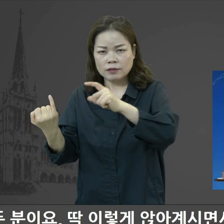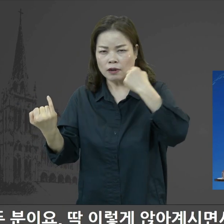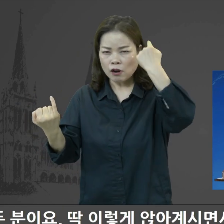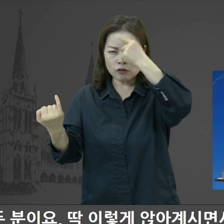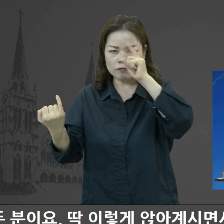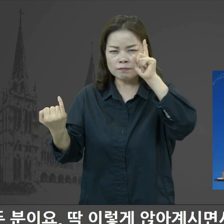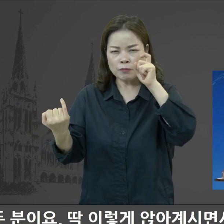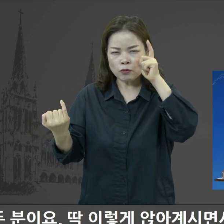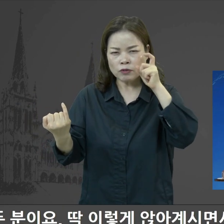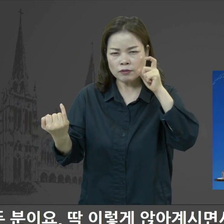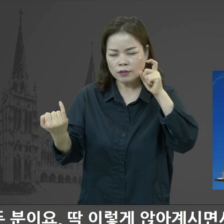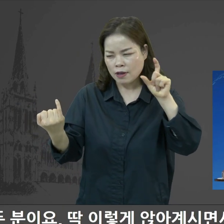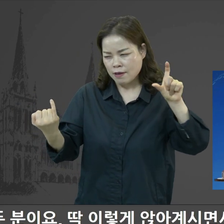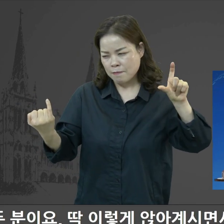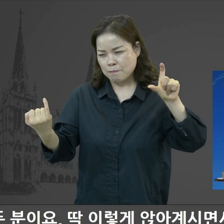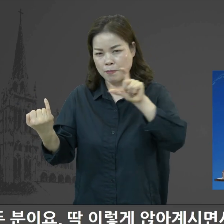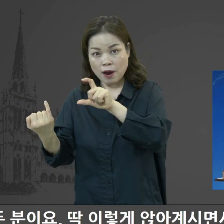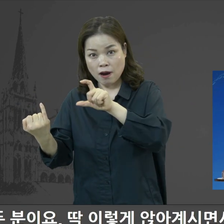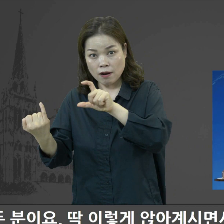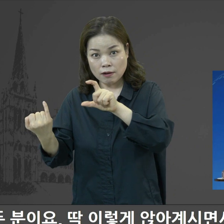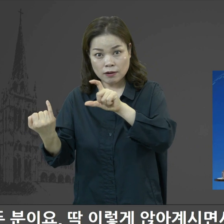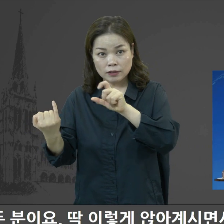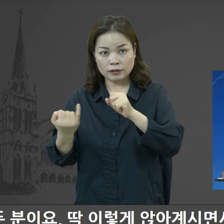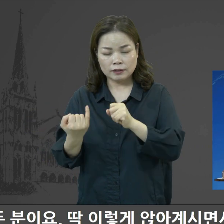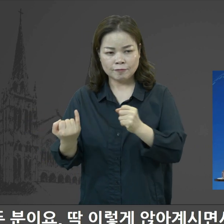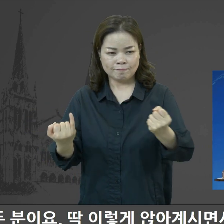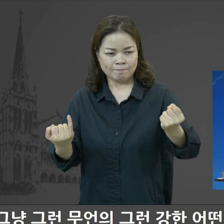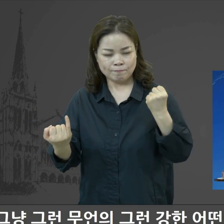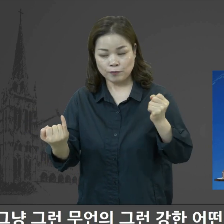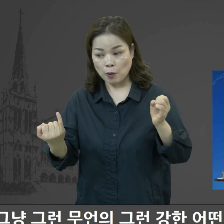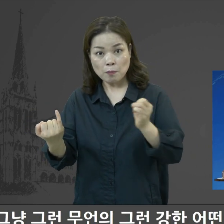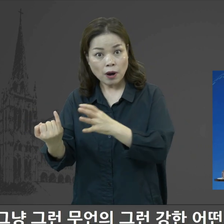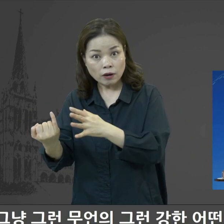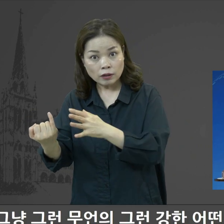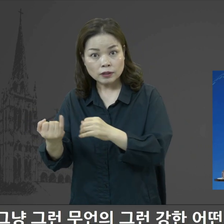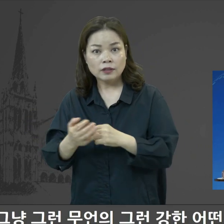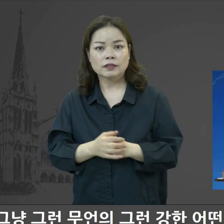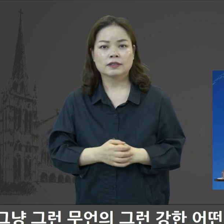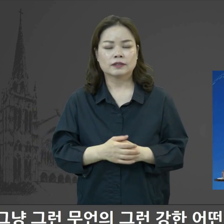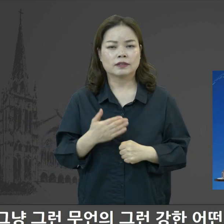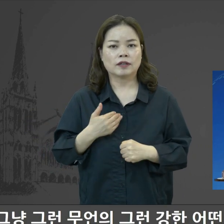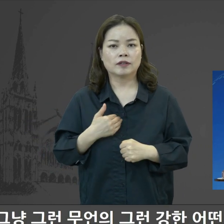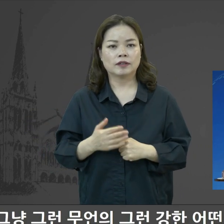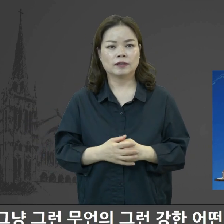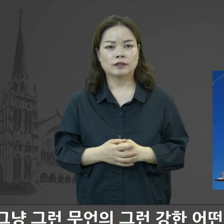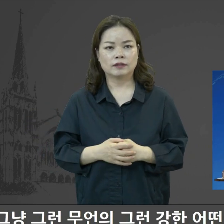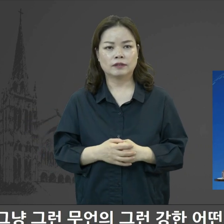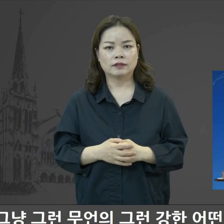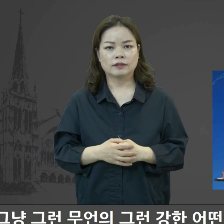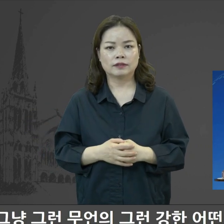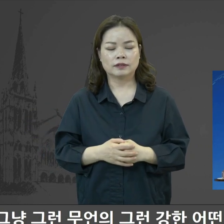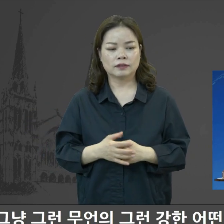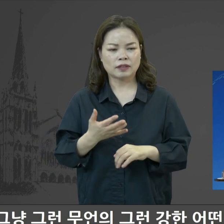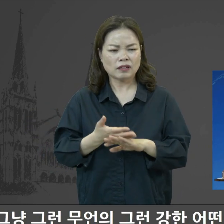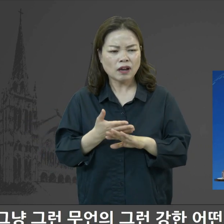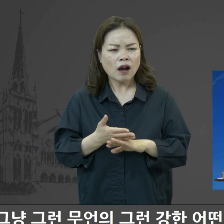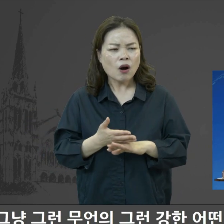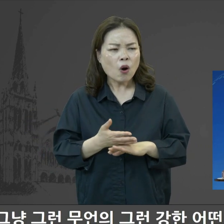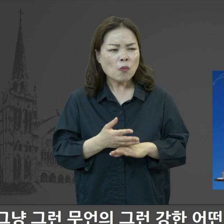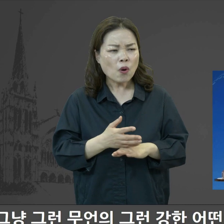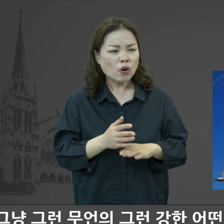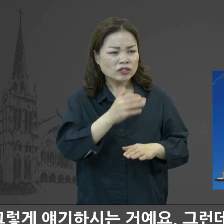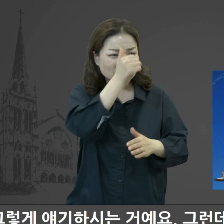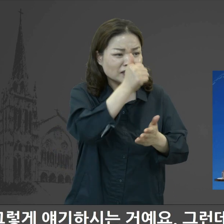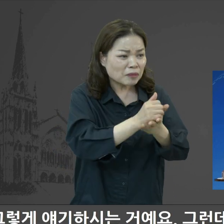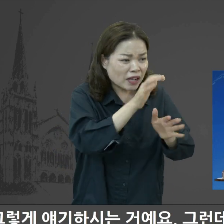그런 강한 어떤 압력 같은 그런 힘으로 저한테 그렇게 얘기하시는 거예요. 그런데 제가 딴 때 같았으면 어머